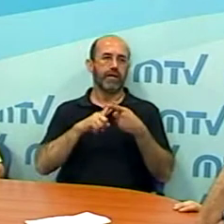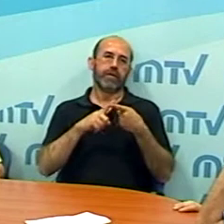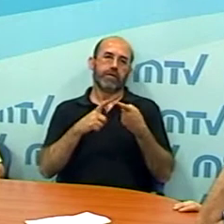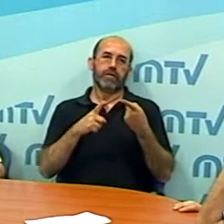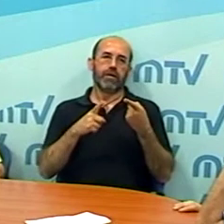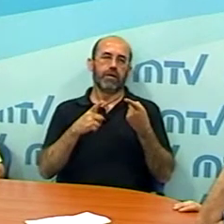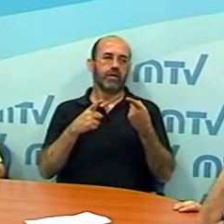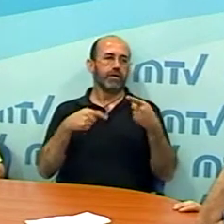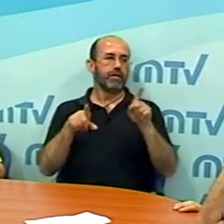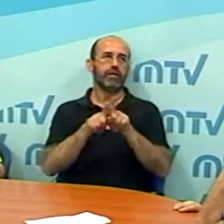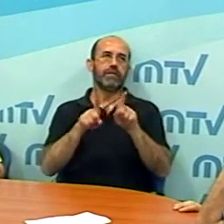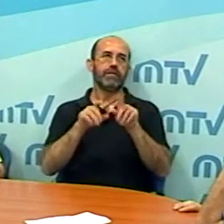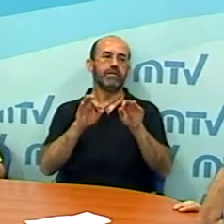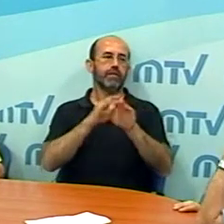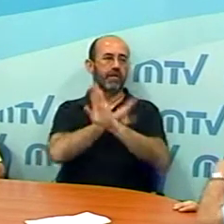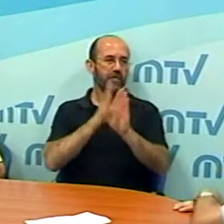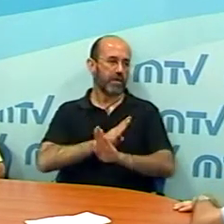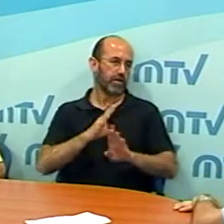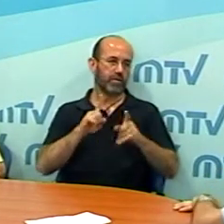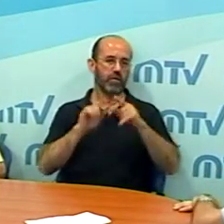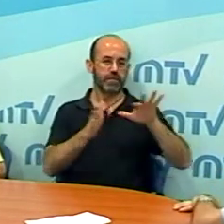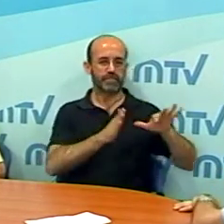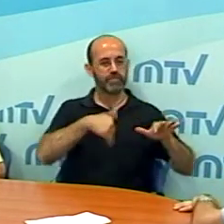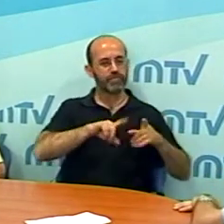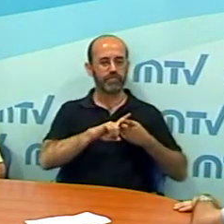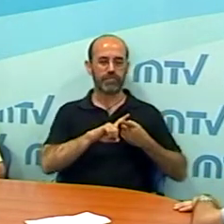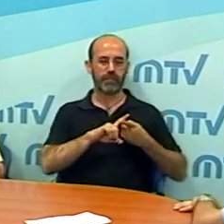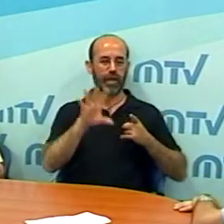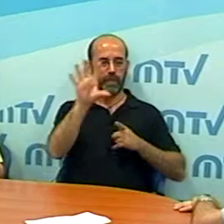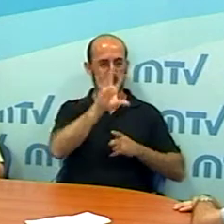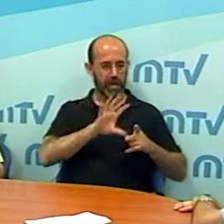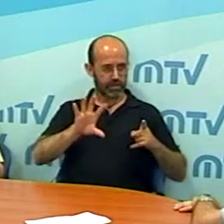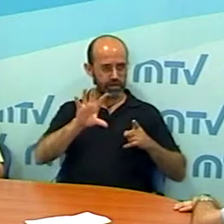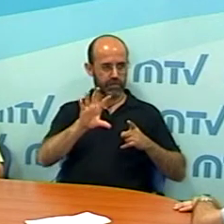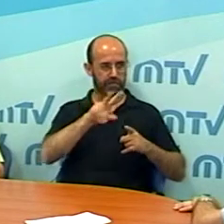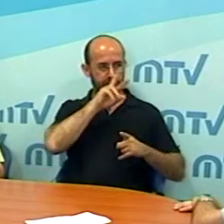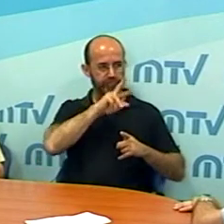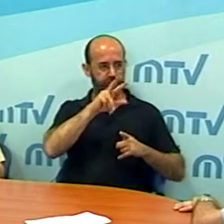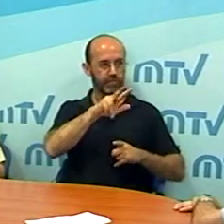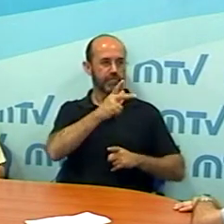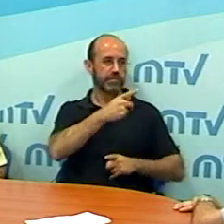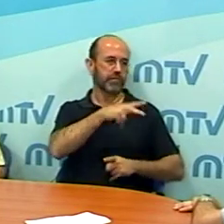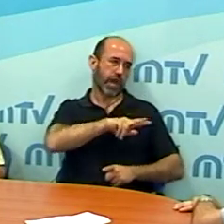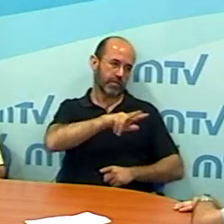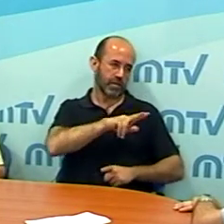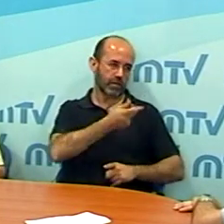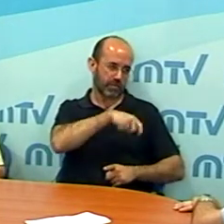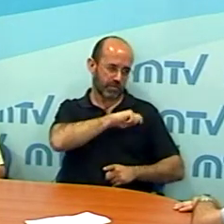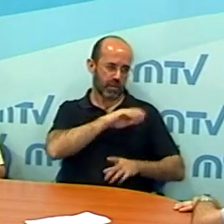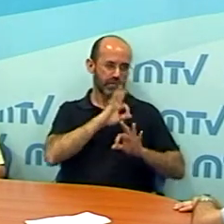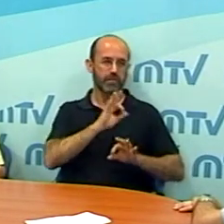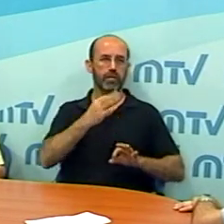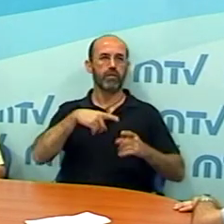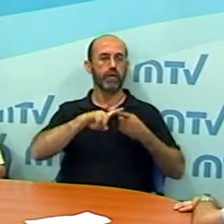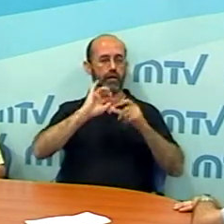cabo, Ángel, en nuestros países de habla hispana, que es donde más se ve, por supuesto,